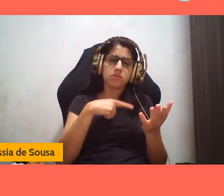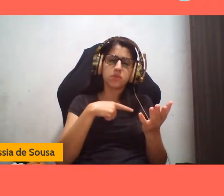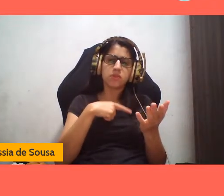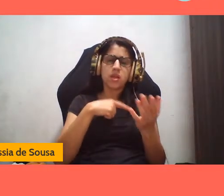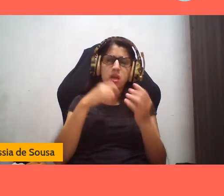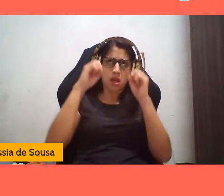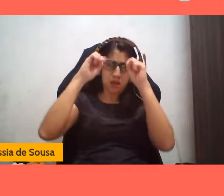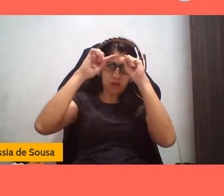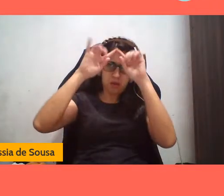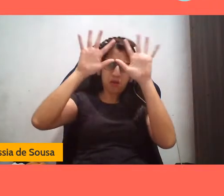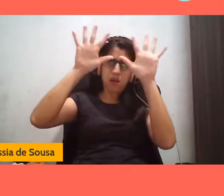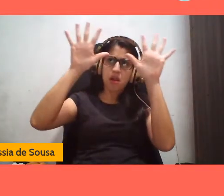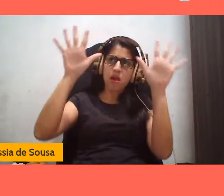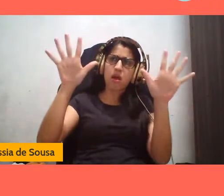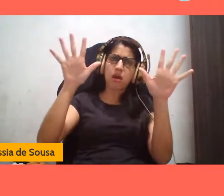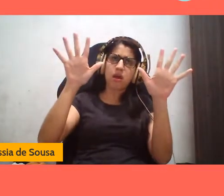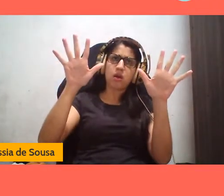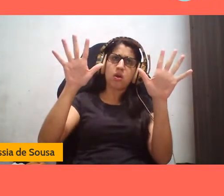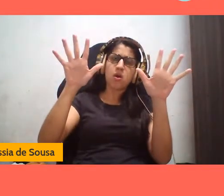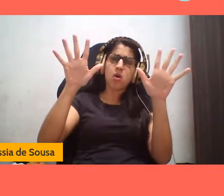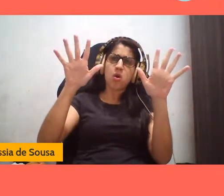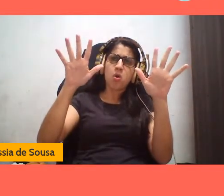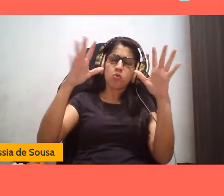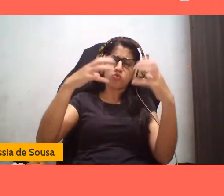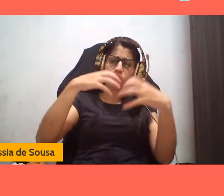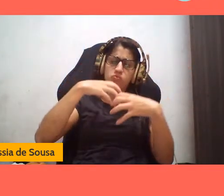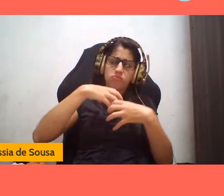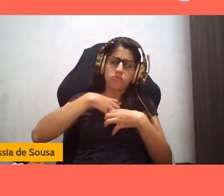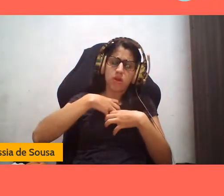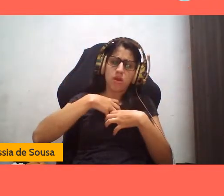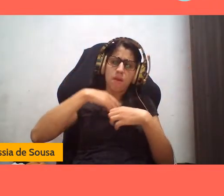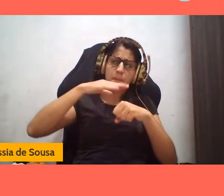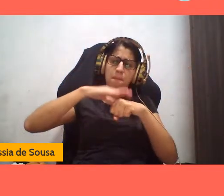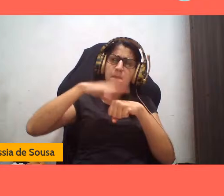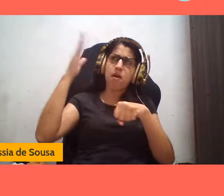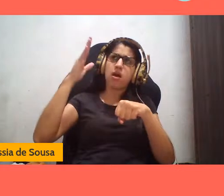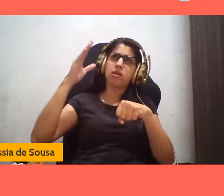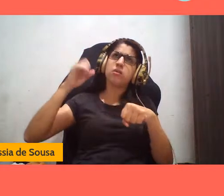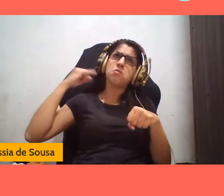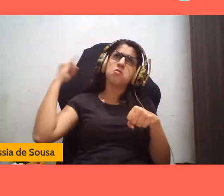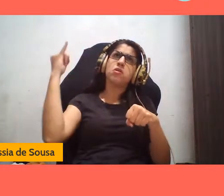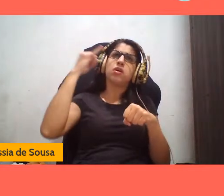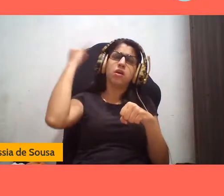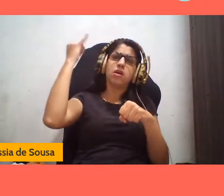o ser é mais importante que o ter.